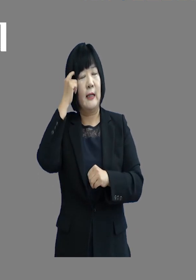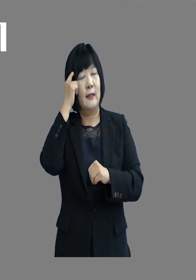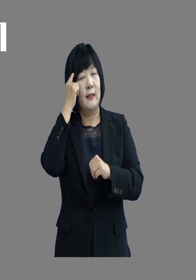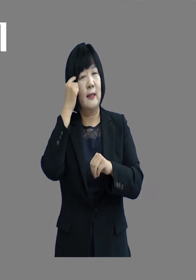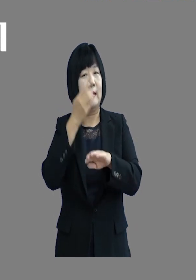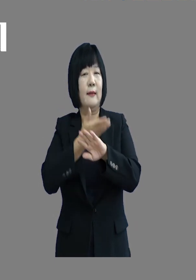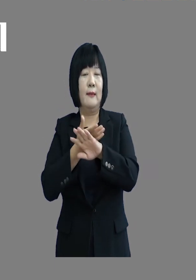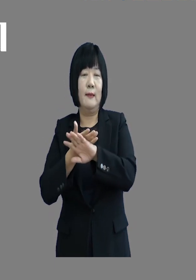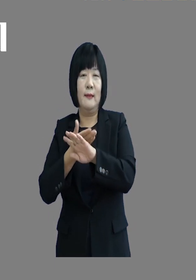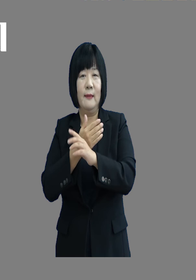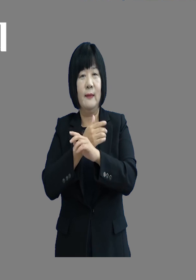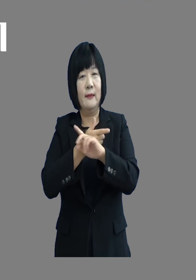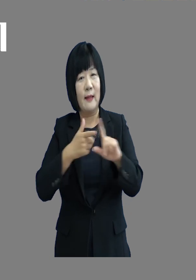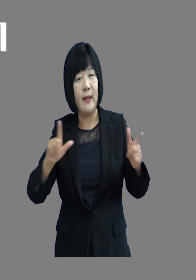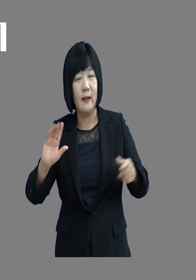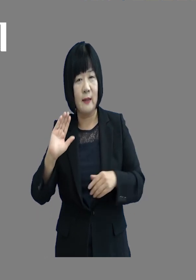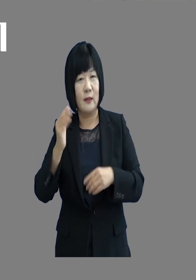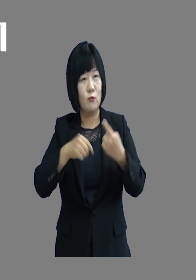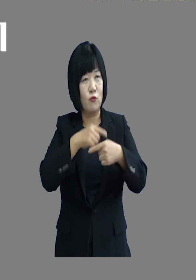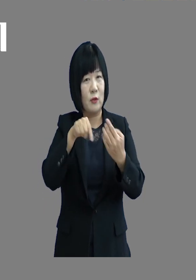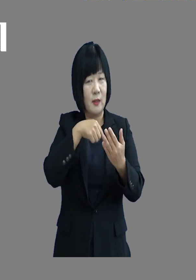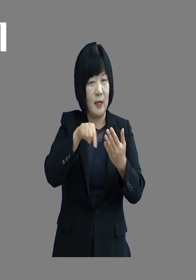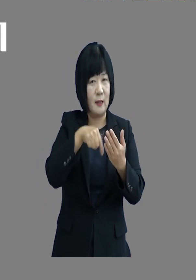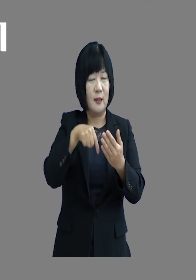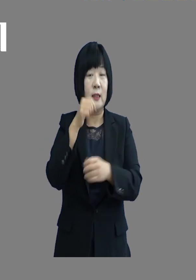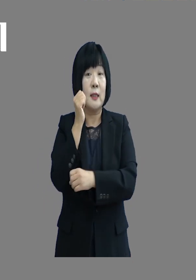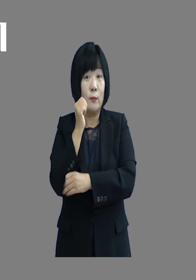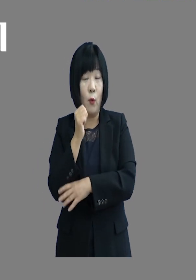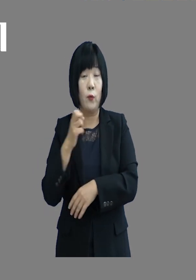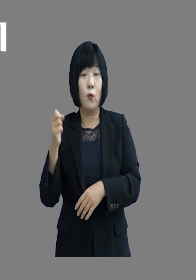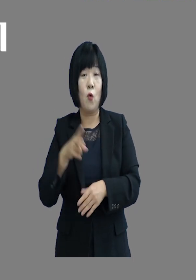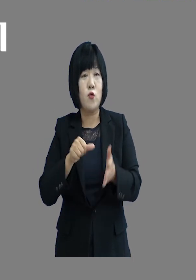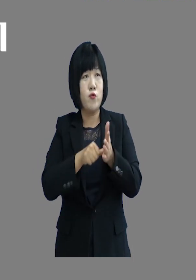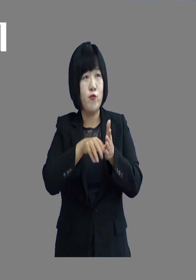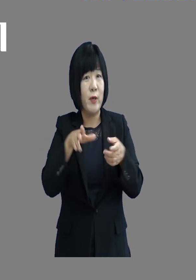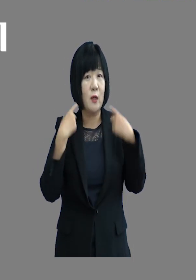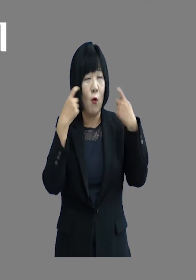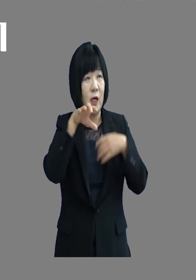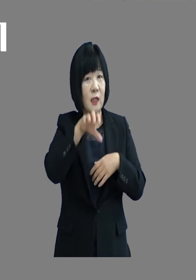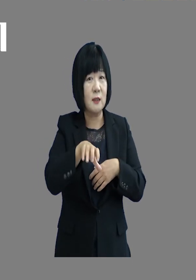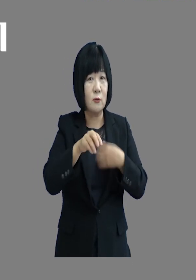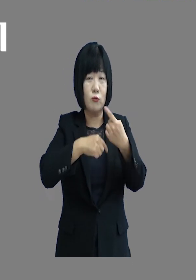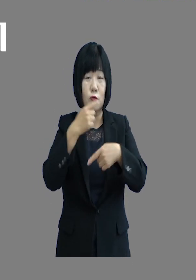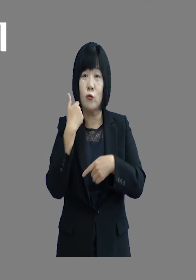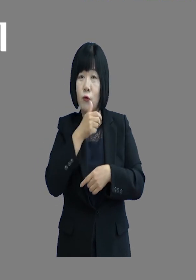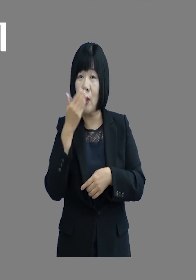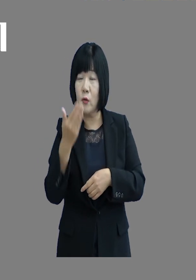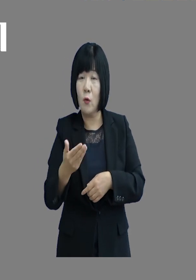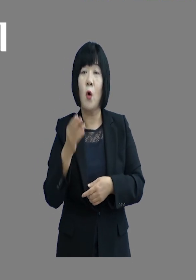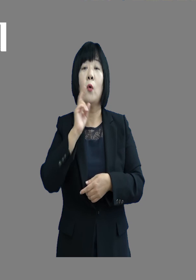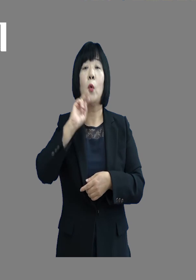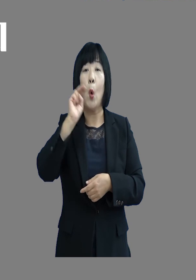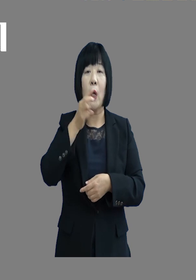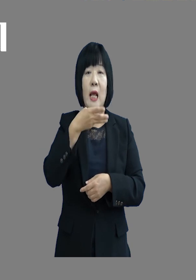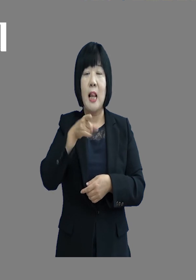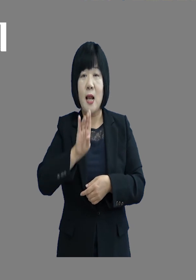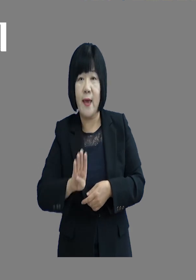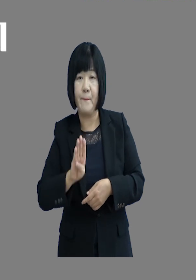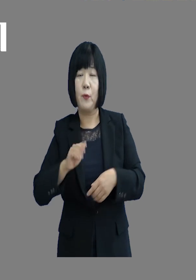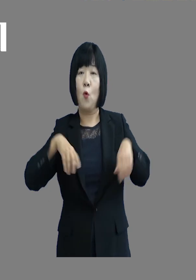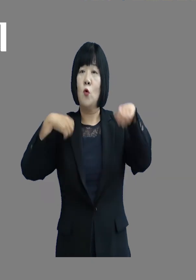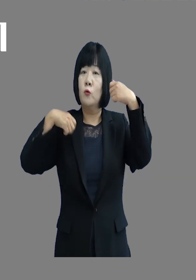수어를 가르쳐주는 건 기본이고요. 유명 관광지를 수어로 소개하고 노래와 랩도 하고 또 춤도